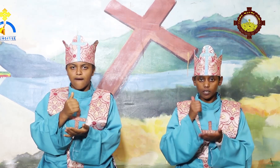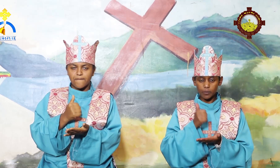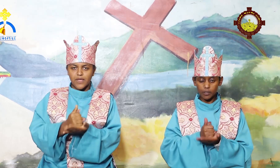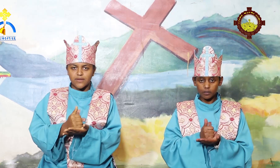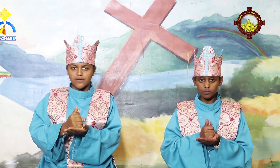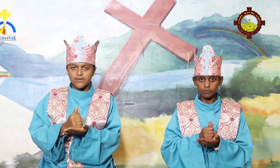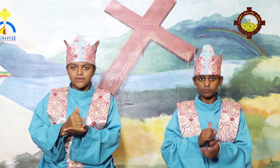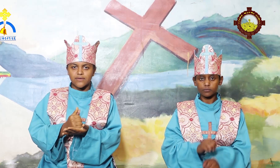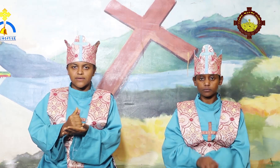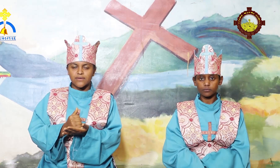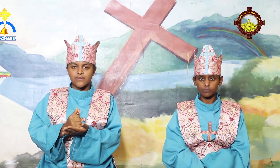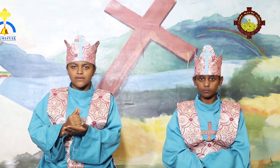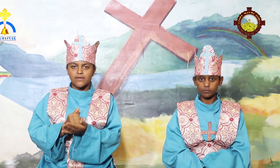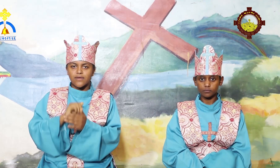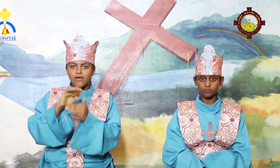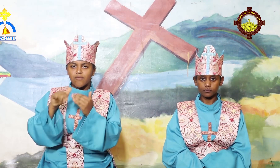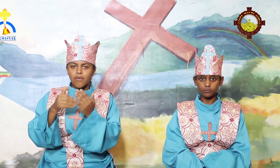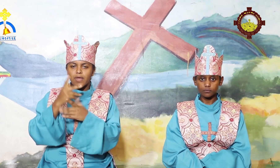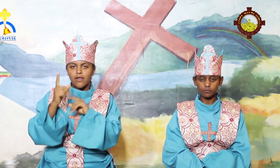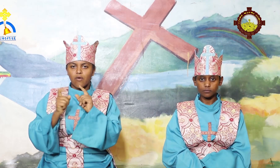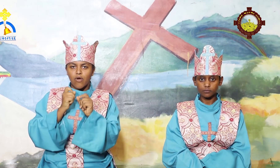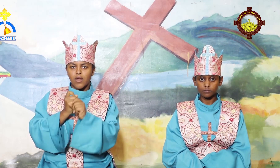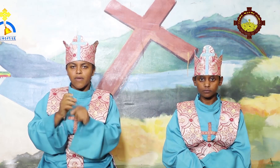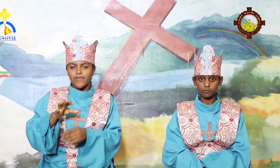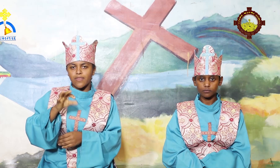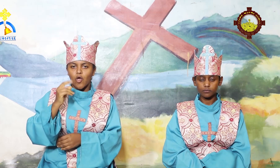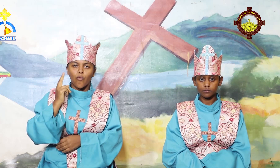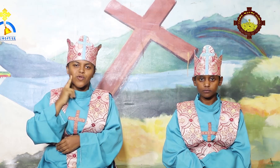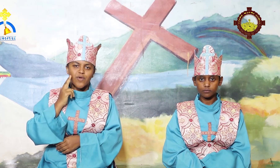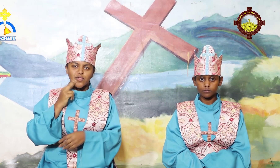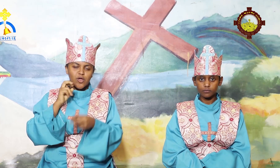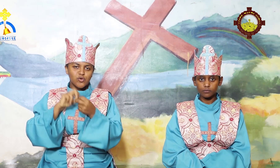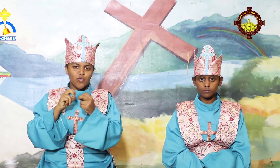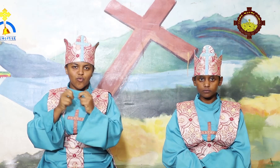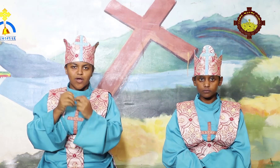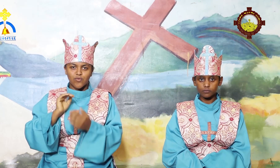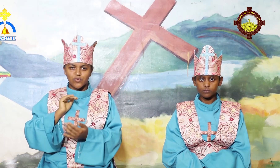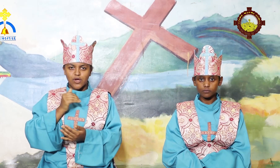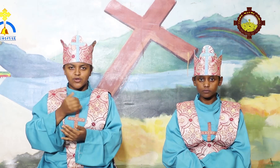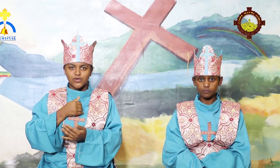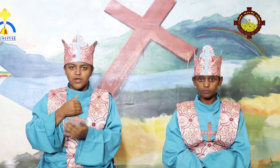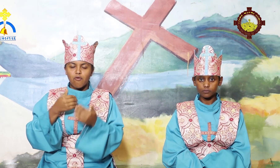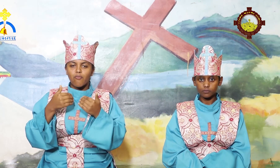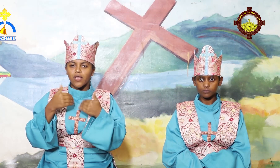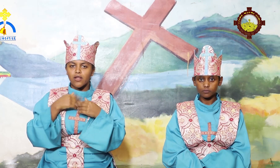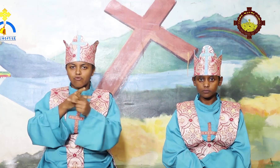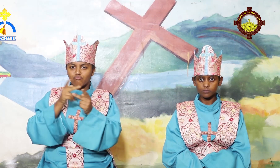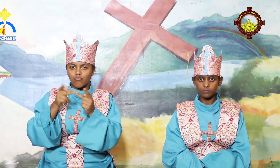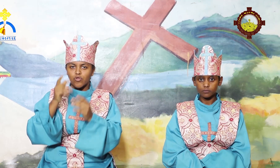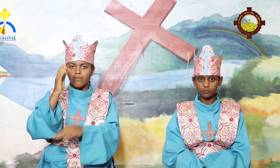አምላክ አሜን። በመላው ዓለም የምትገኙ መስማት የተሳናችሁ ወገኖቻችን በእያላችሁበት በእግዚአብሔር